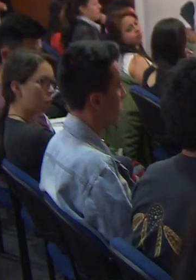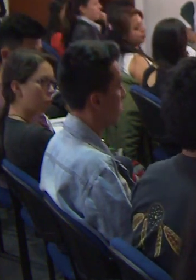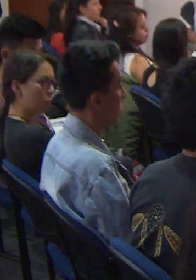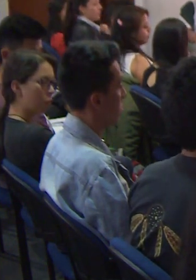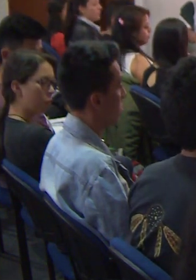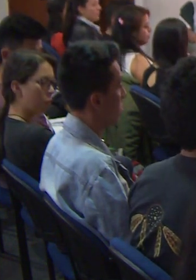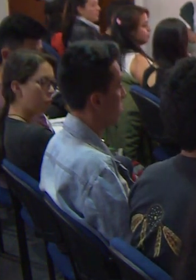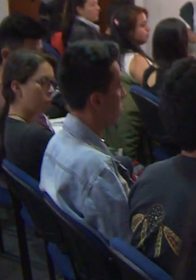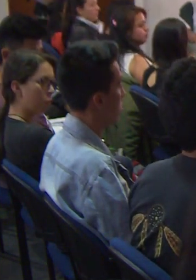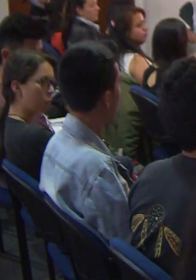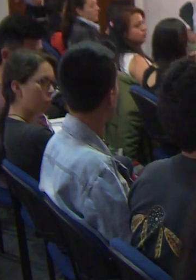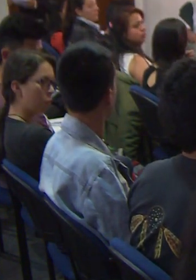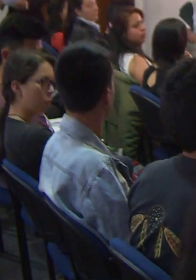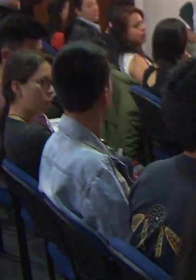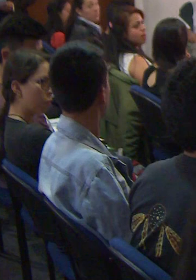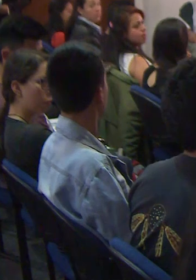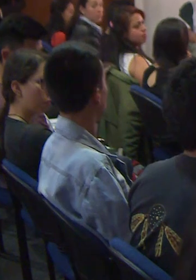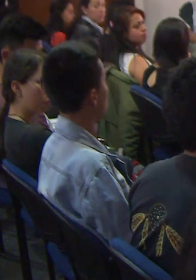Entonces, sí se podría como…